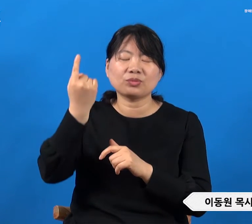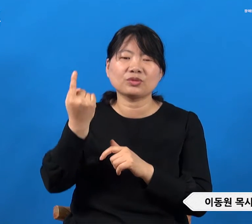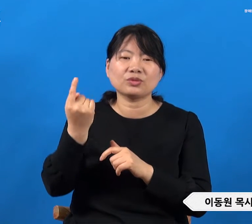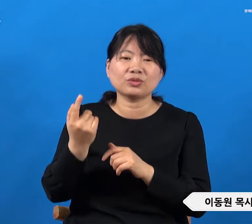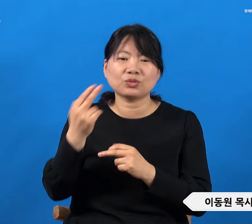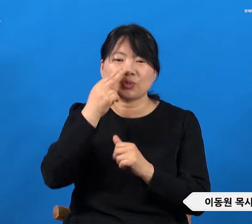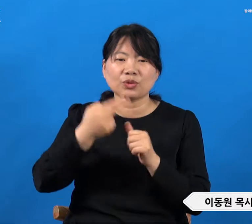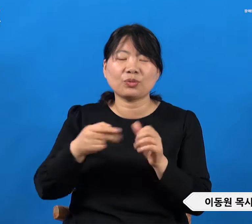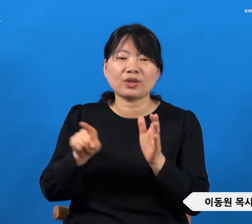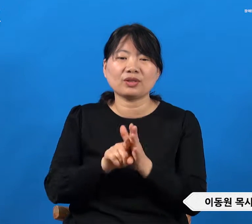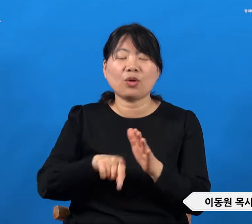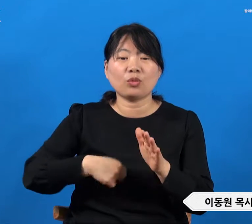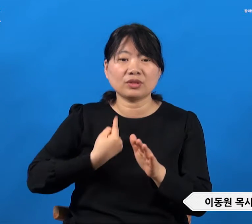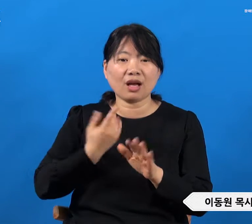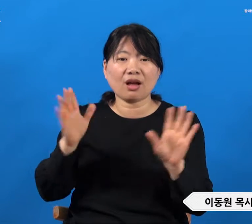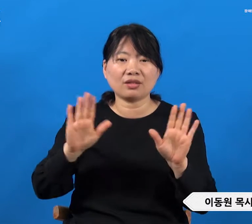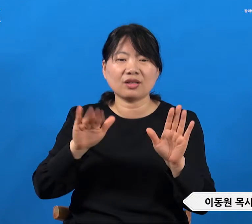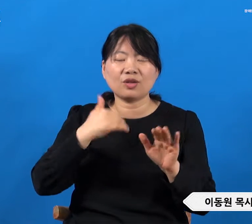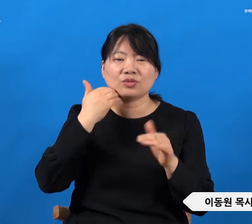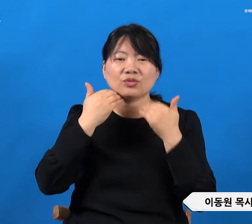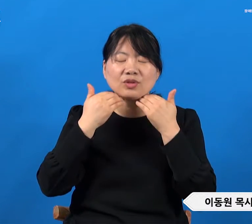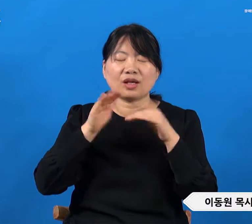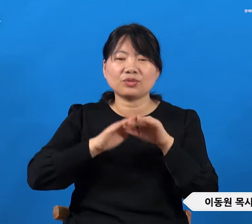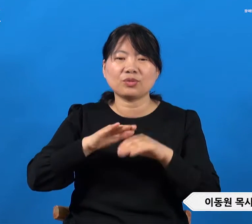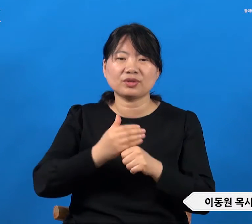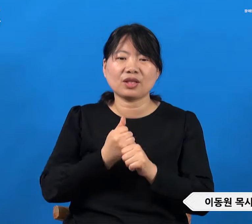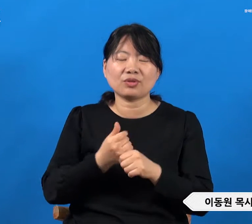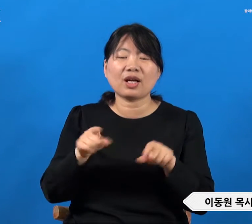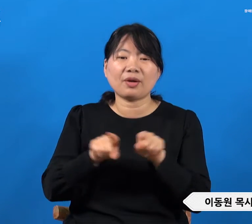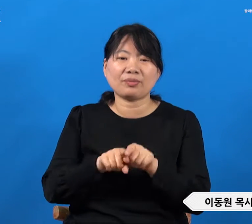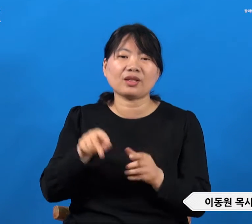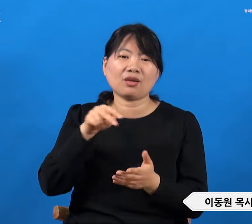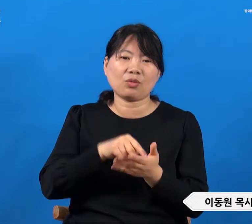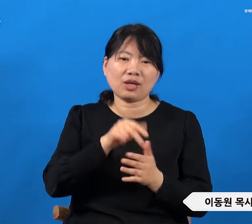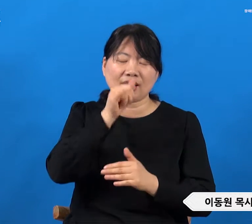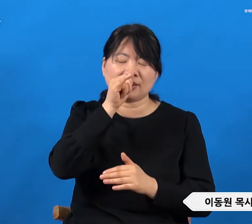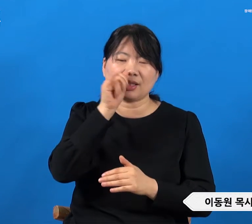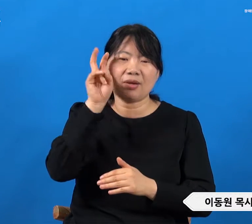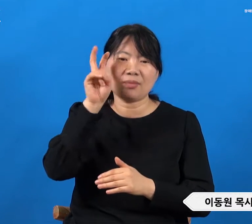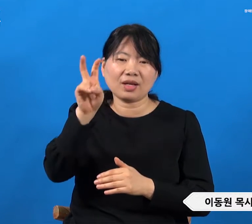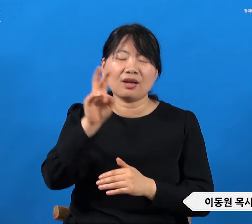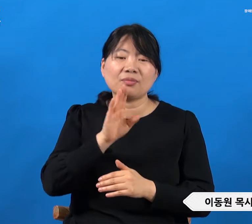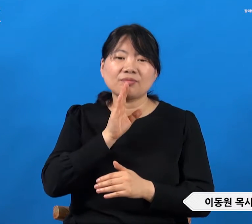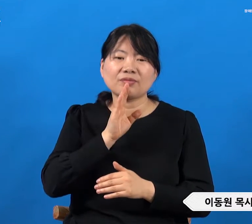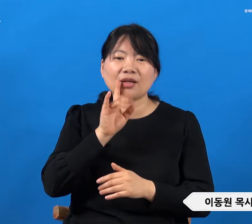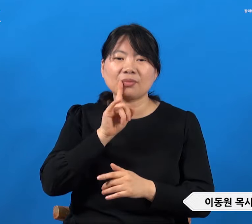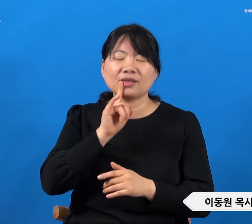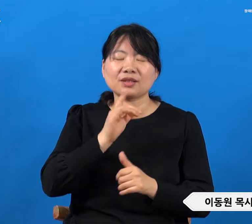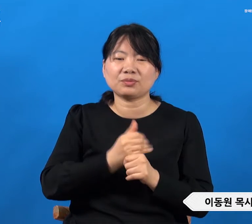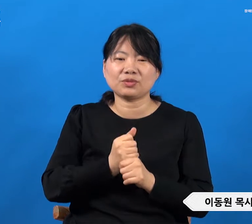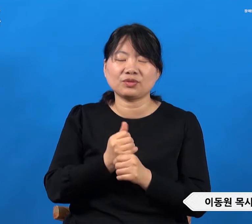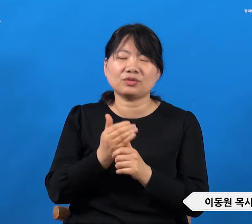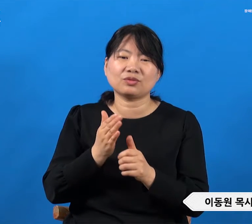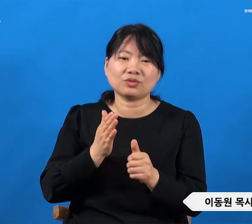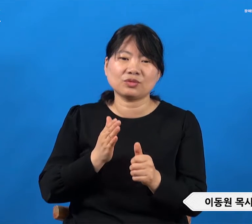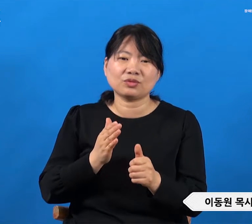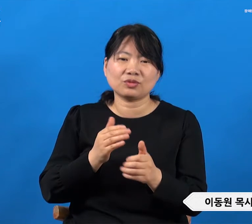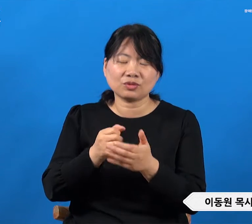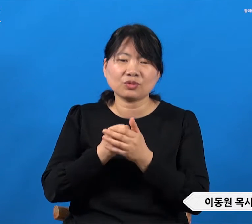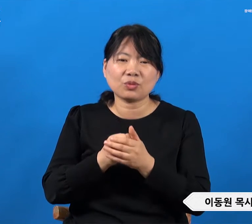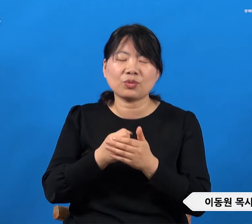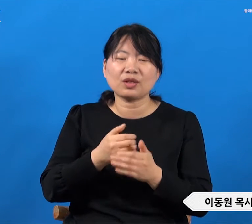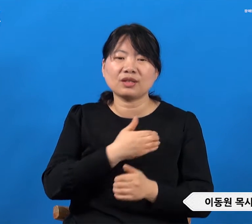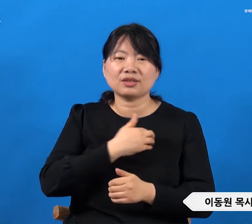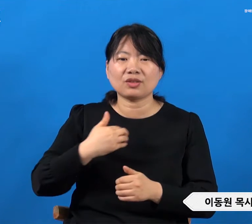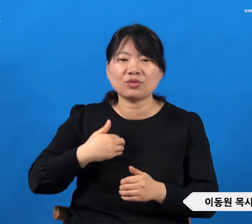도전을 위해서는 혼자 가진 않았겠죠. 누군가의 손을 잡고 함께 올랐을 것입니다. 그렇습니다. 말씀을 붙들고